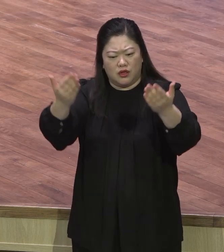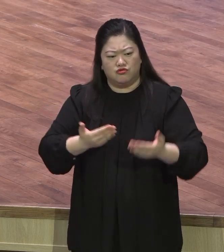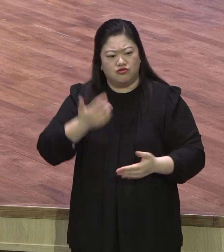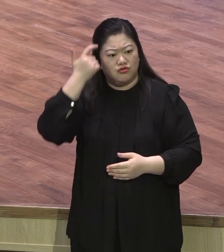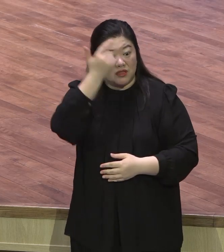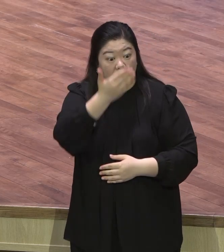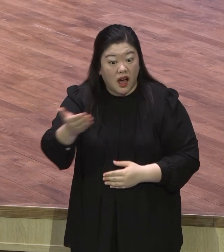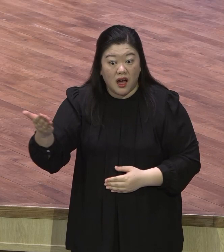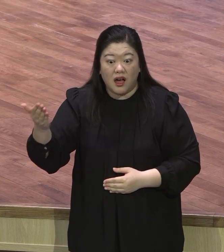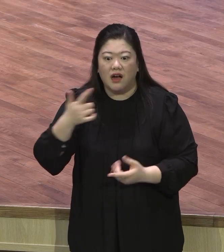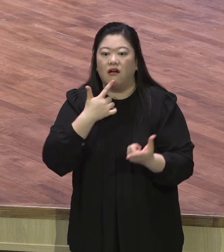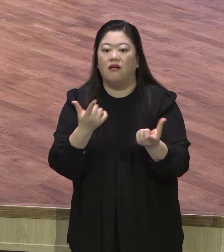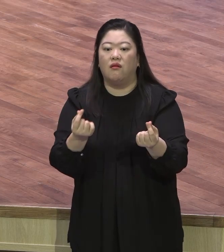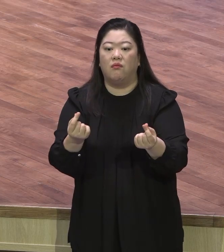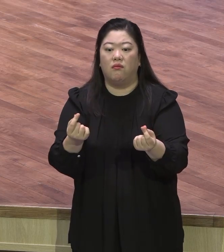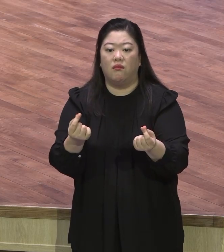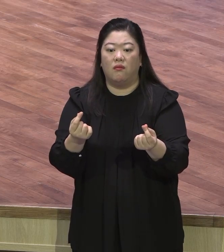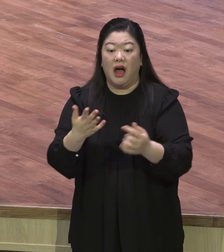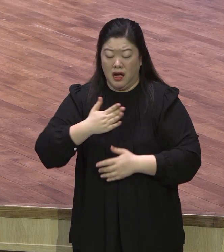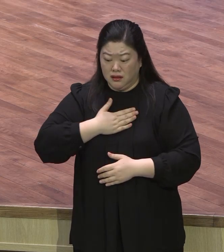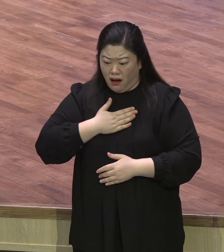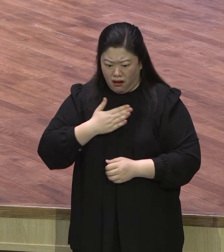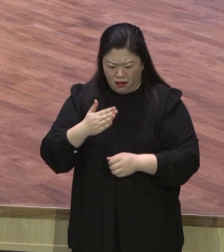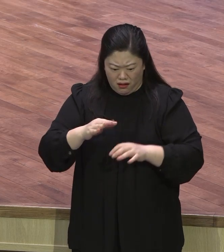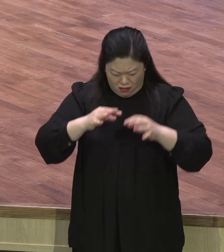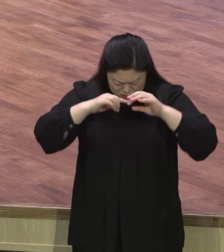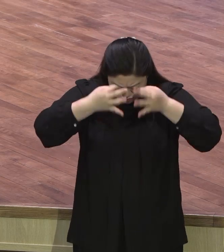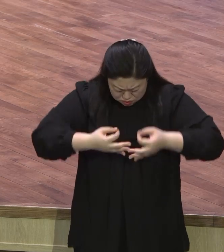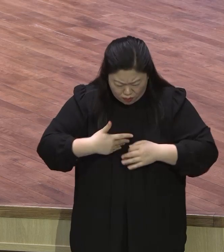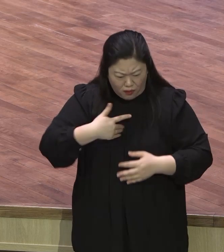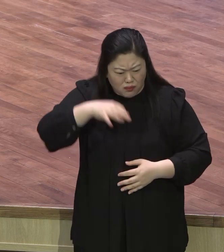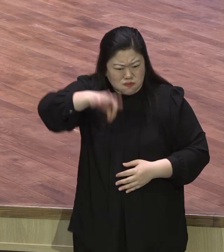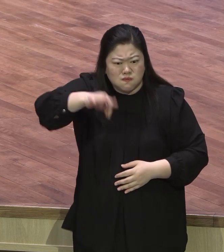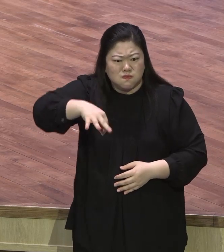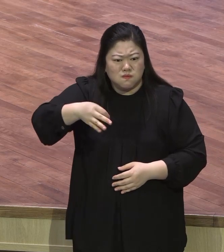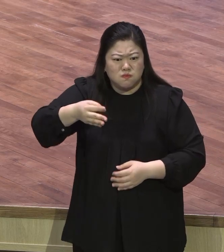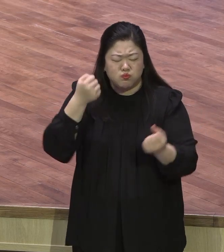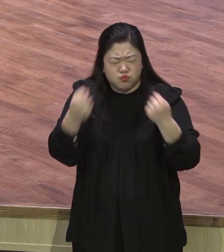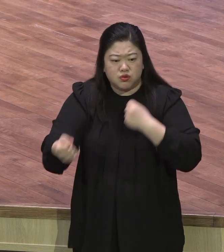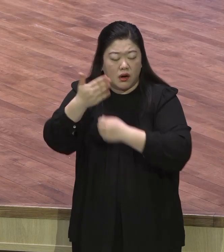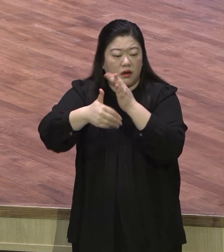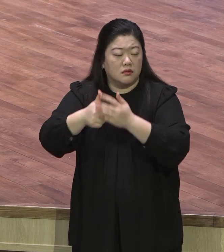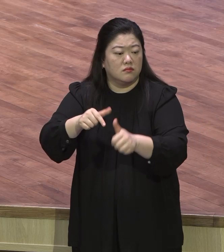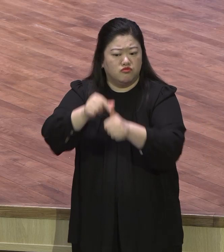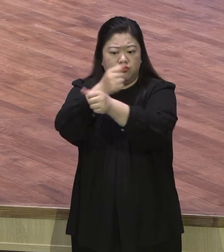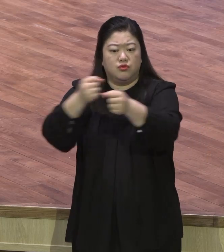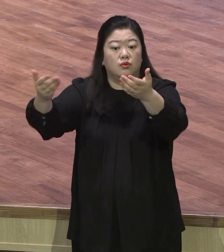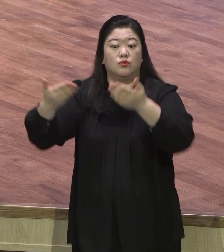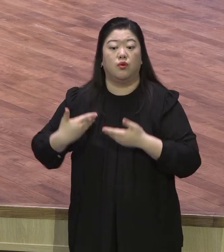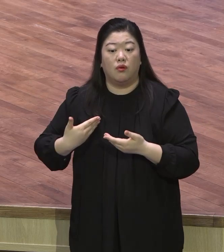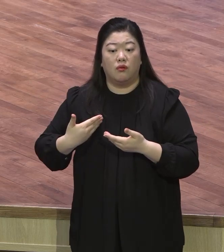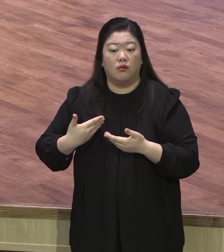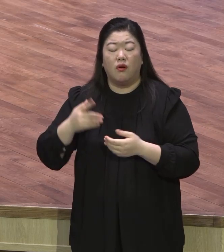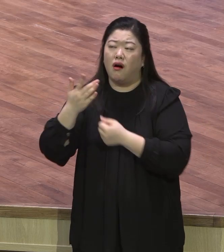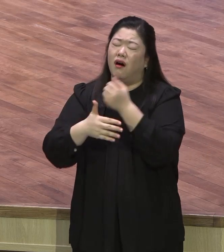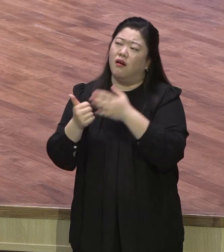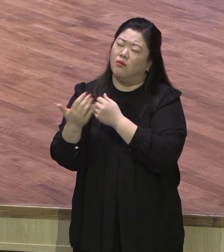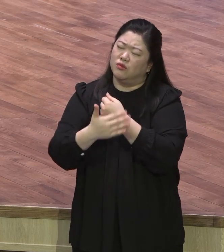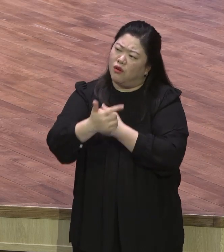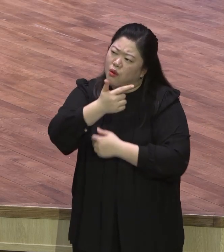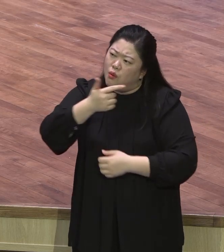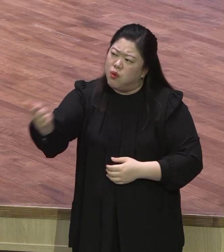은혜로 있을 데 없는 자 왜 구속하여